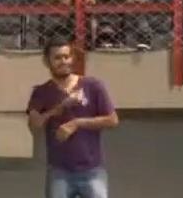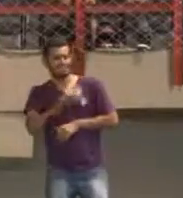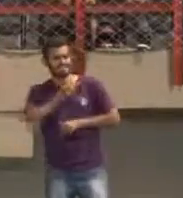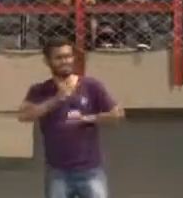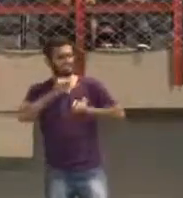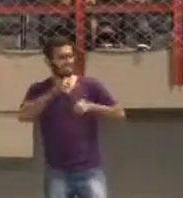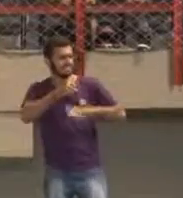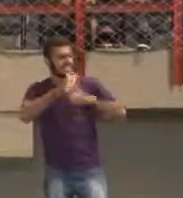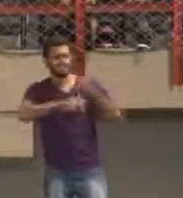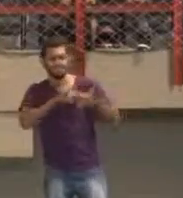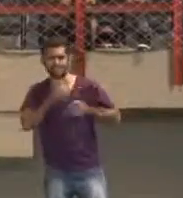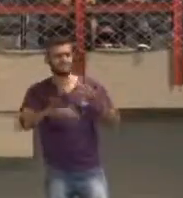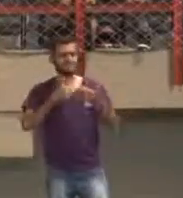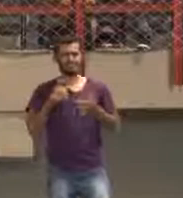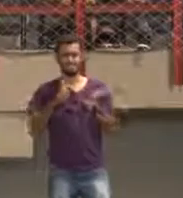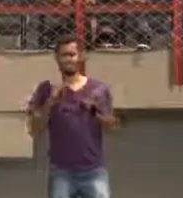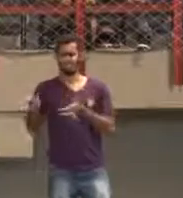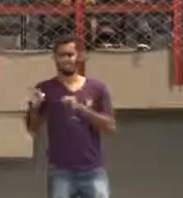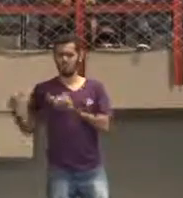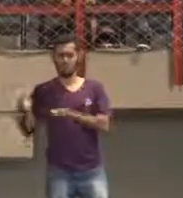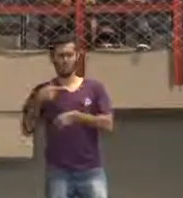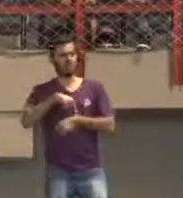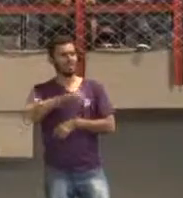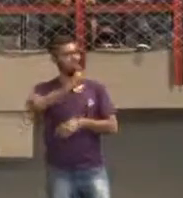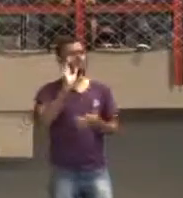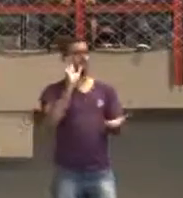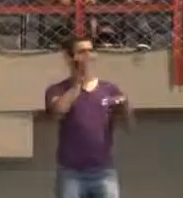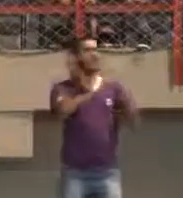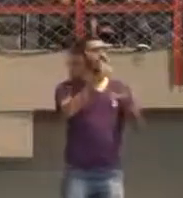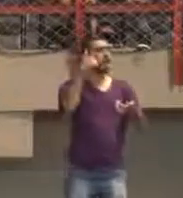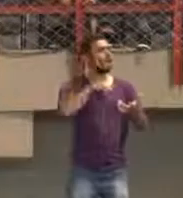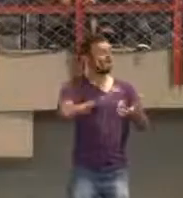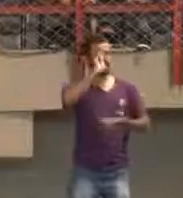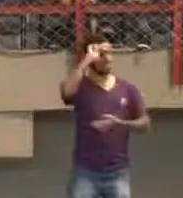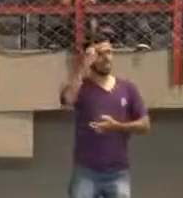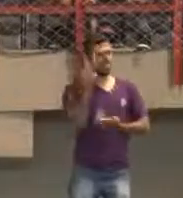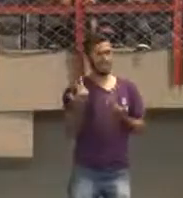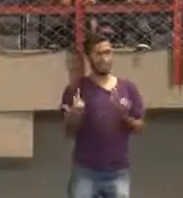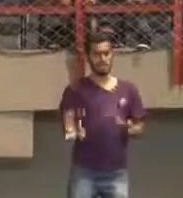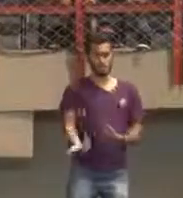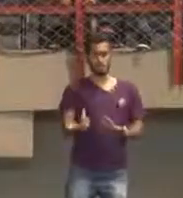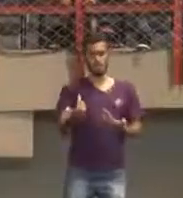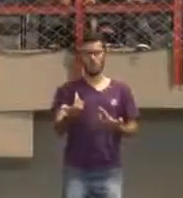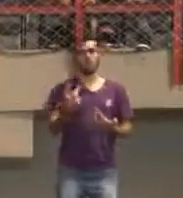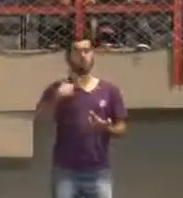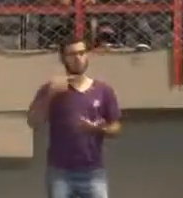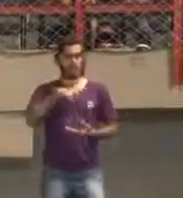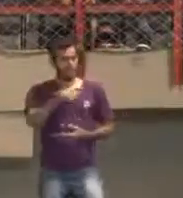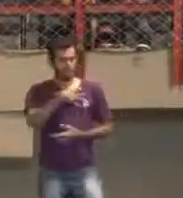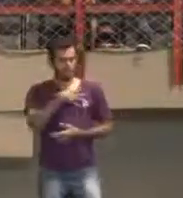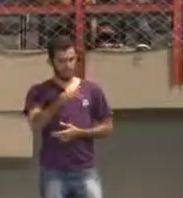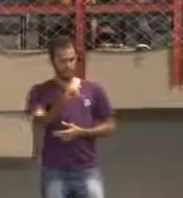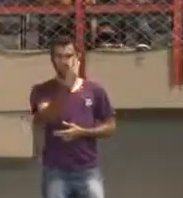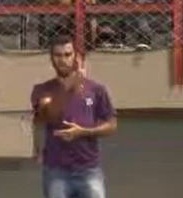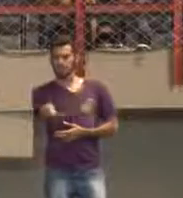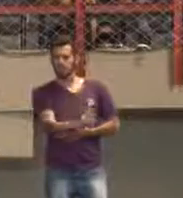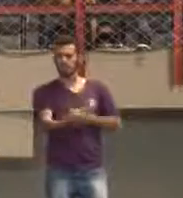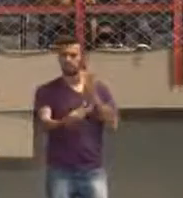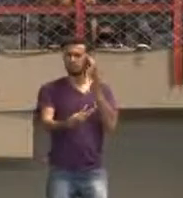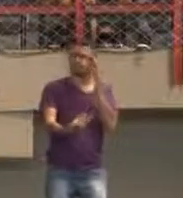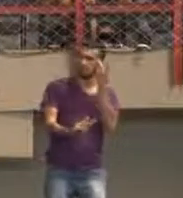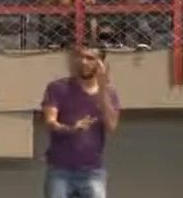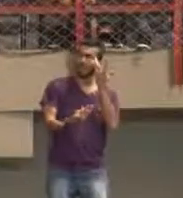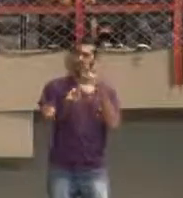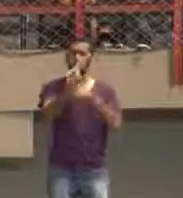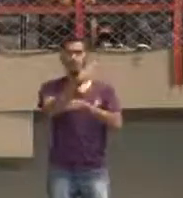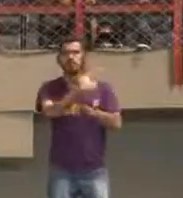tudo, vai se casar com uma mulher negra igual a ele e vai ter uns 3 filhos, se eu não me engano. E vai